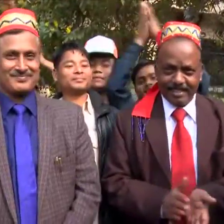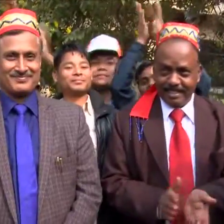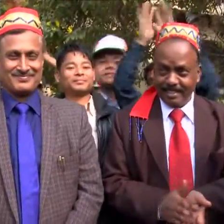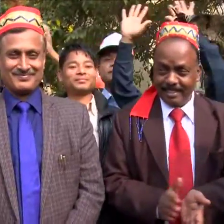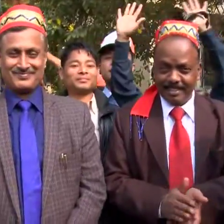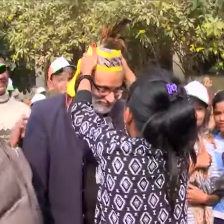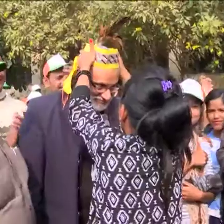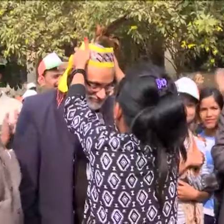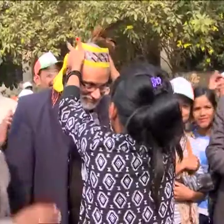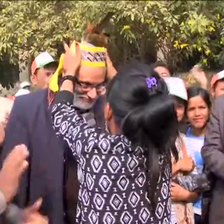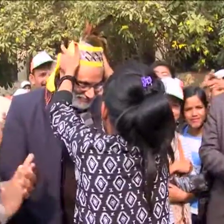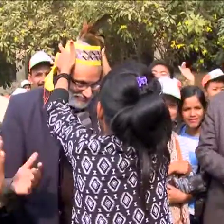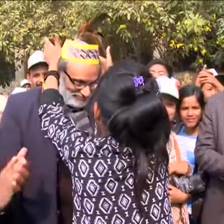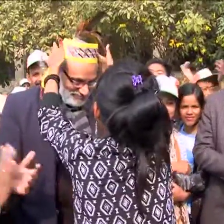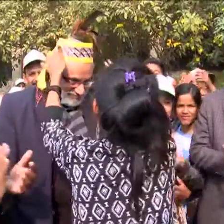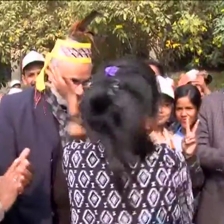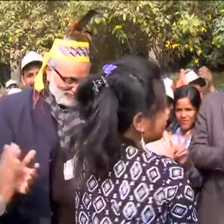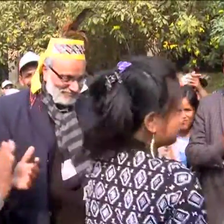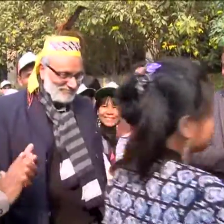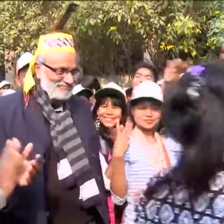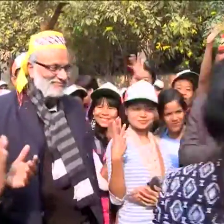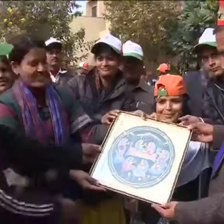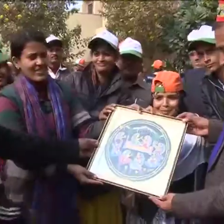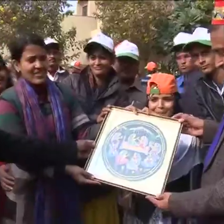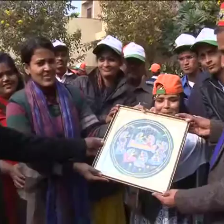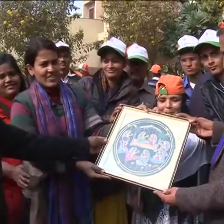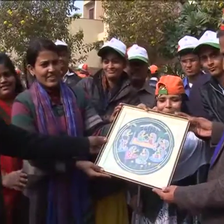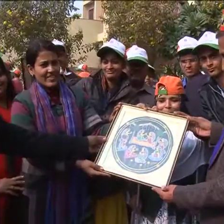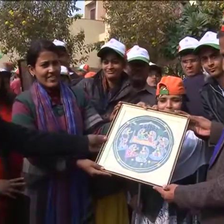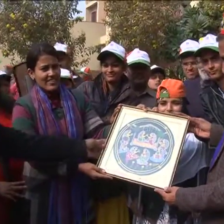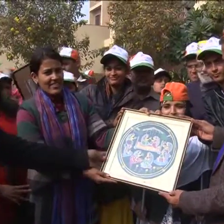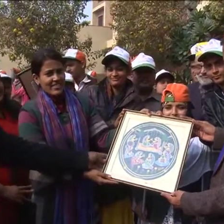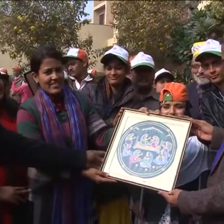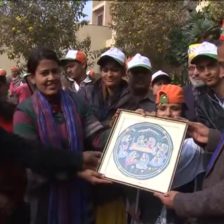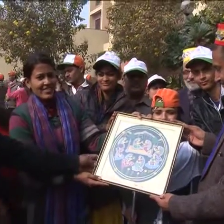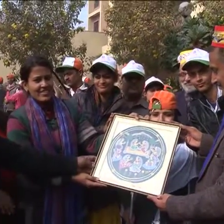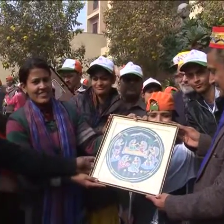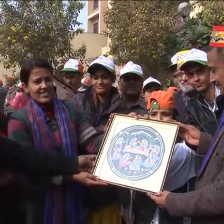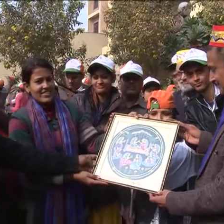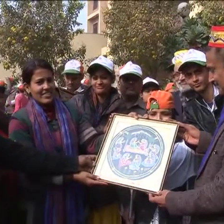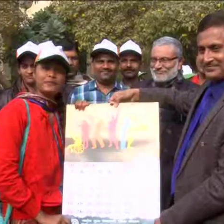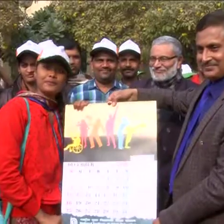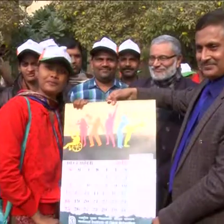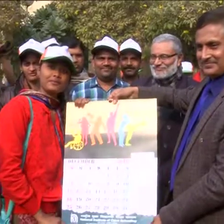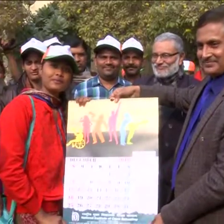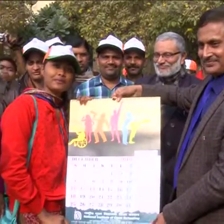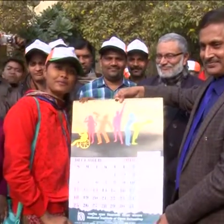दूर दराज क्षेत्रों से आए इन दिव्यांग शिक्षार्थियों के चेहरों की रौनक और आंखों की चमक से खुशी और सौहार्द साफ